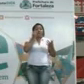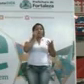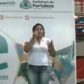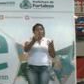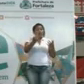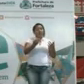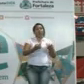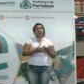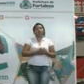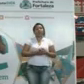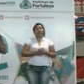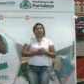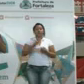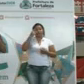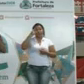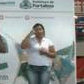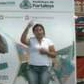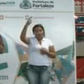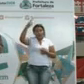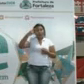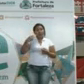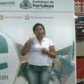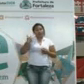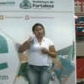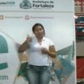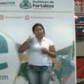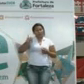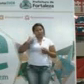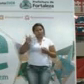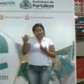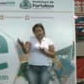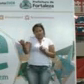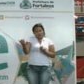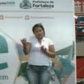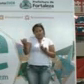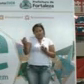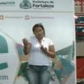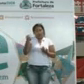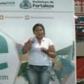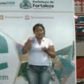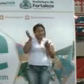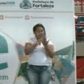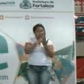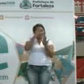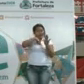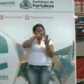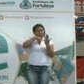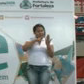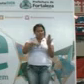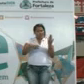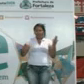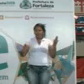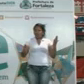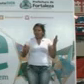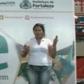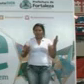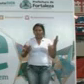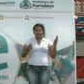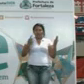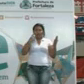me lembro que na sua idade, ou até mais novo, quando eu li esse livro, eu lamentei uma coisa, porque não tinha